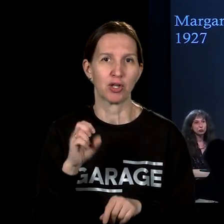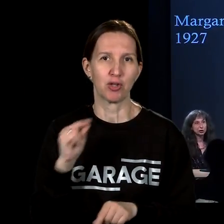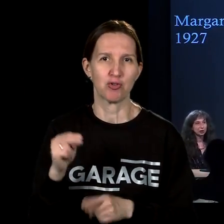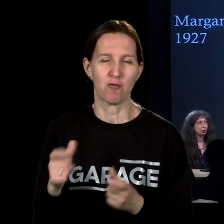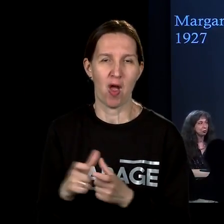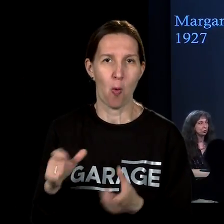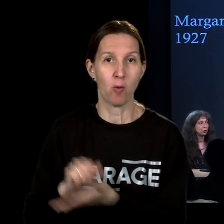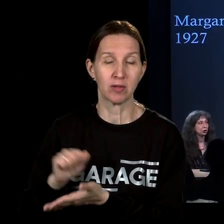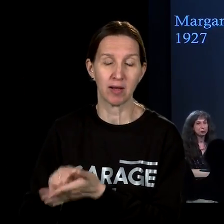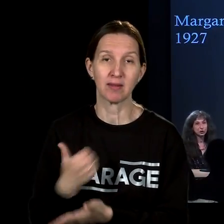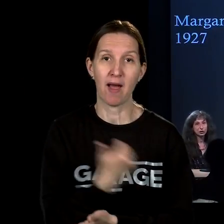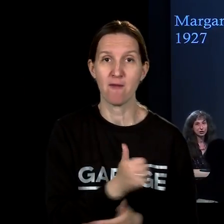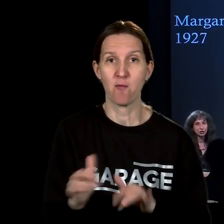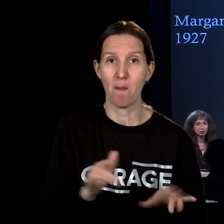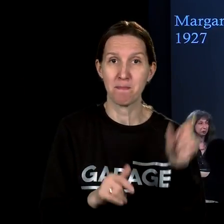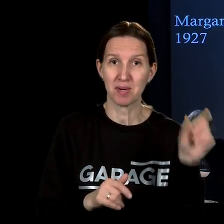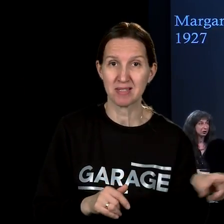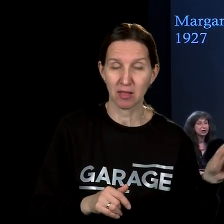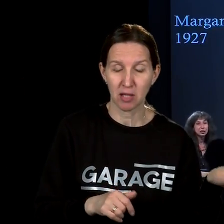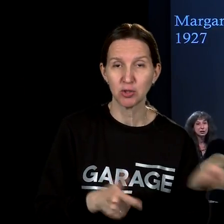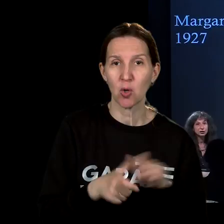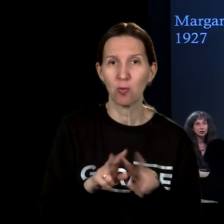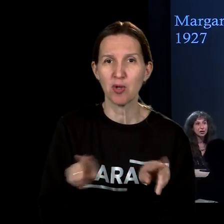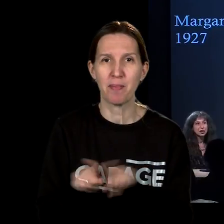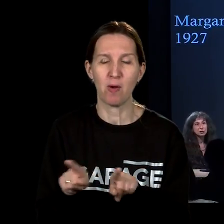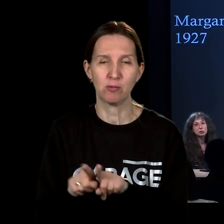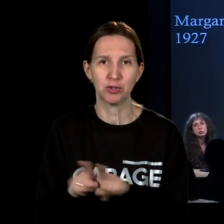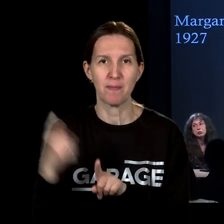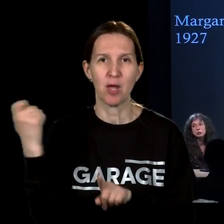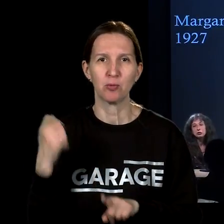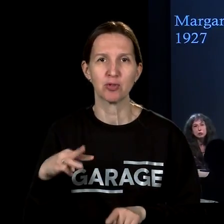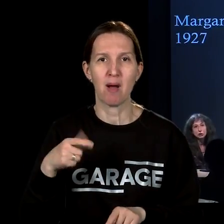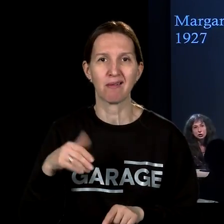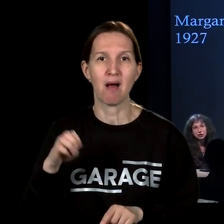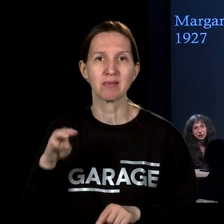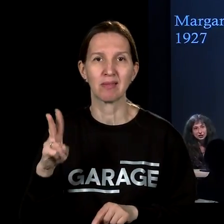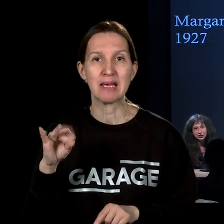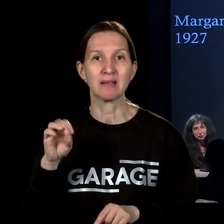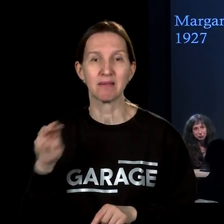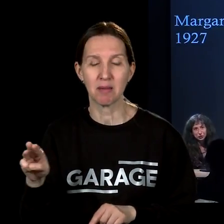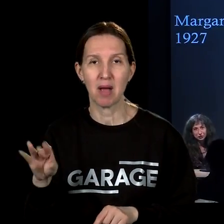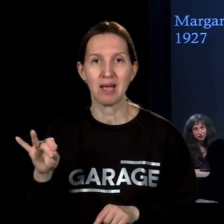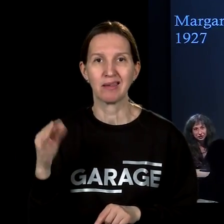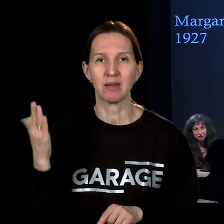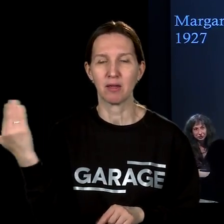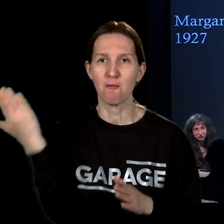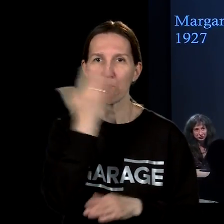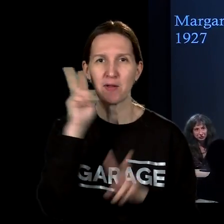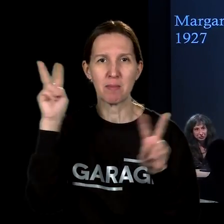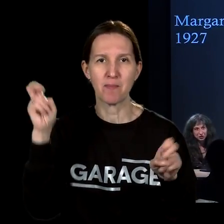и его персонажи очень похожи на персонажи Маргарет Кин, фильм «Большие глаза» Тима Бартона,